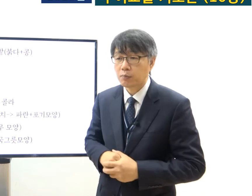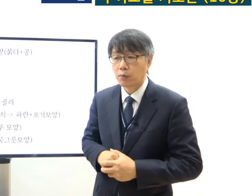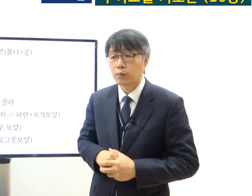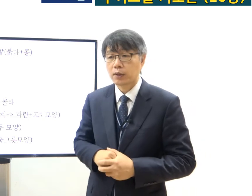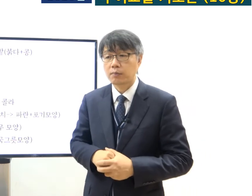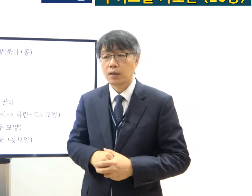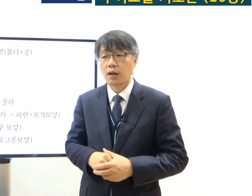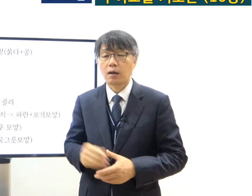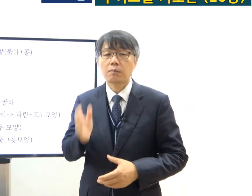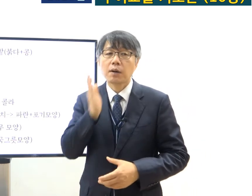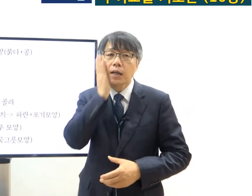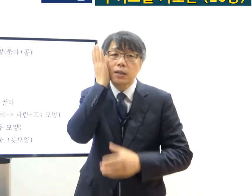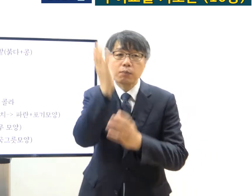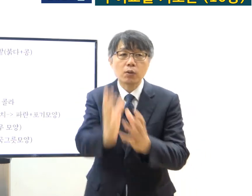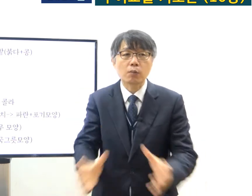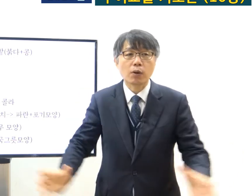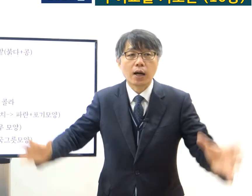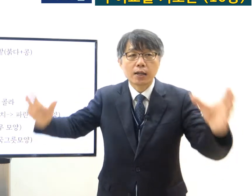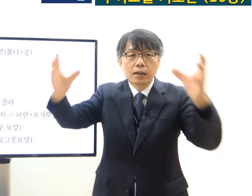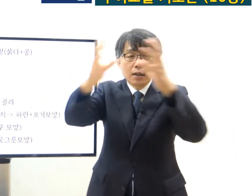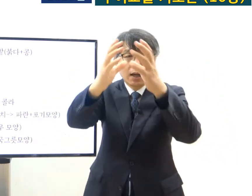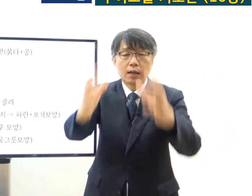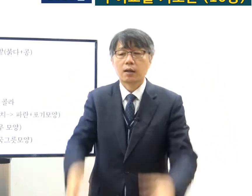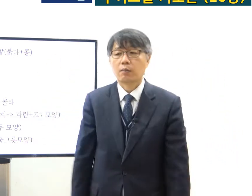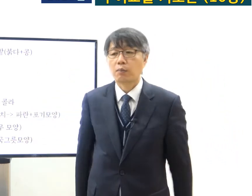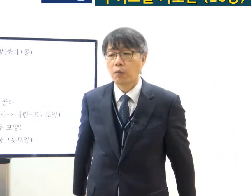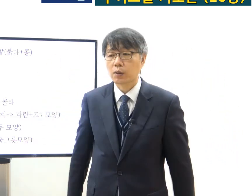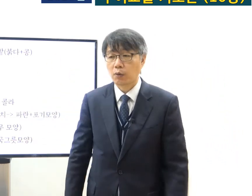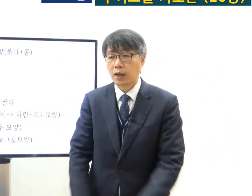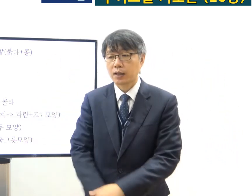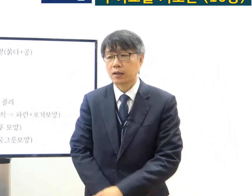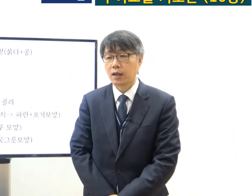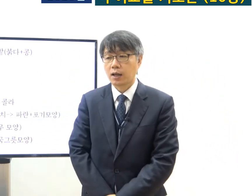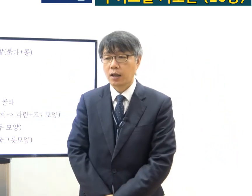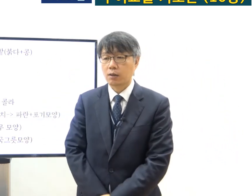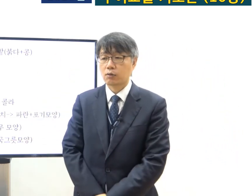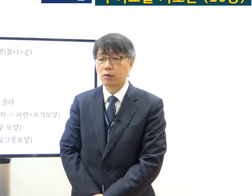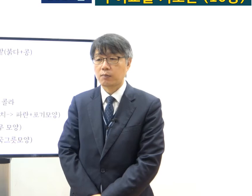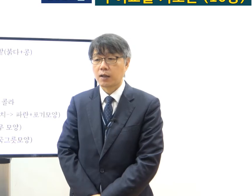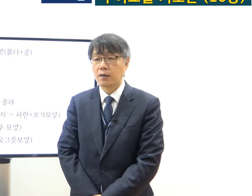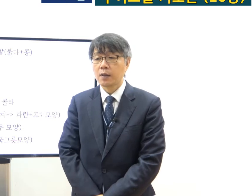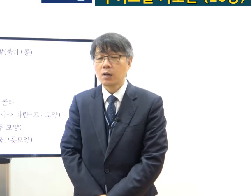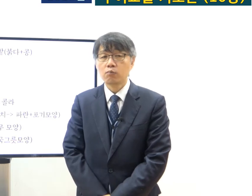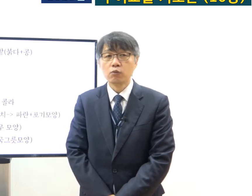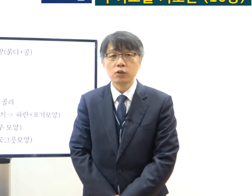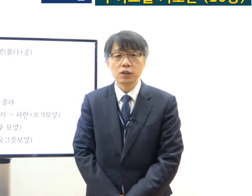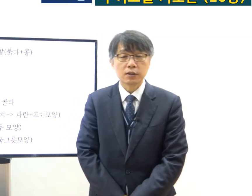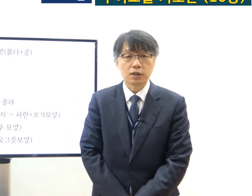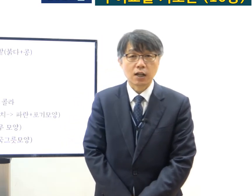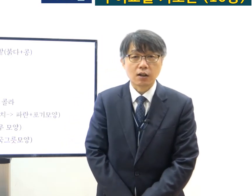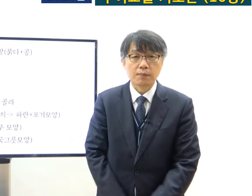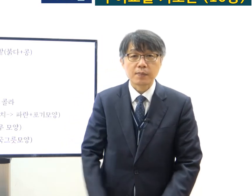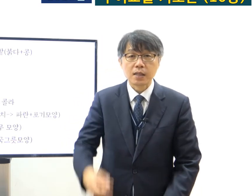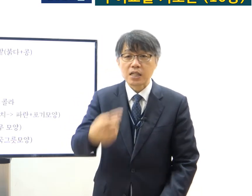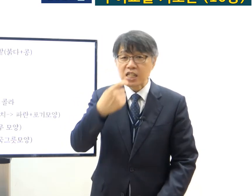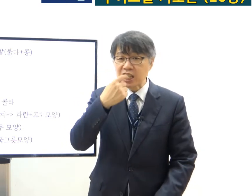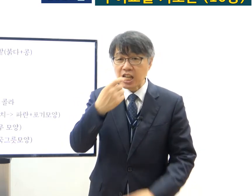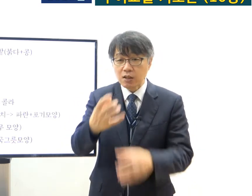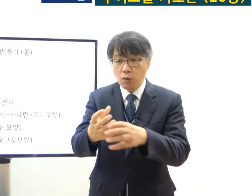표현도 됩니다. 파란색 포기 모양, 이렇게. 포기 모양, 이렇게 해주셔도 됩니다. 무는 어떻게 할까요?